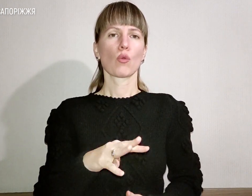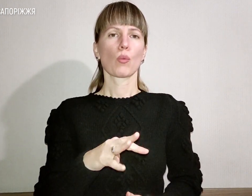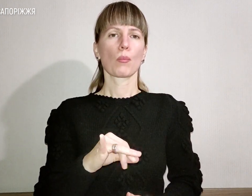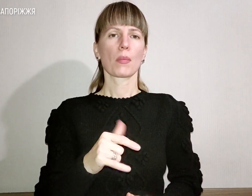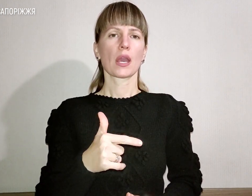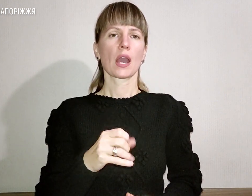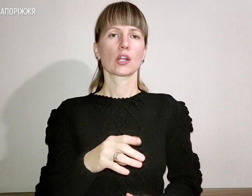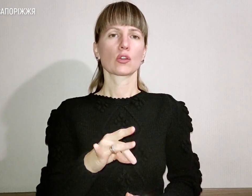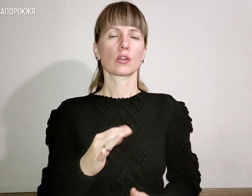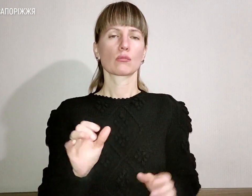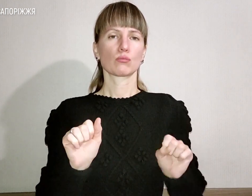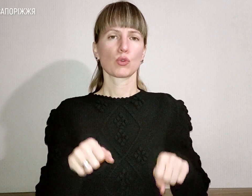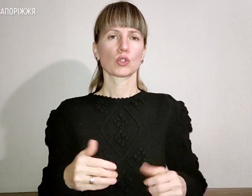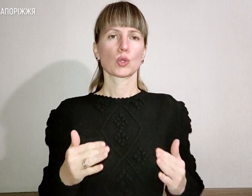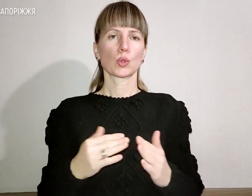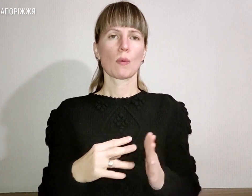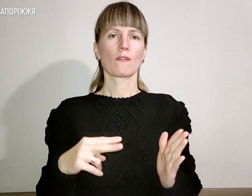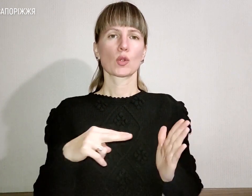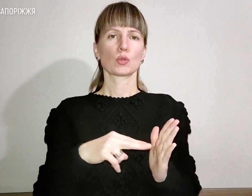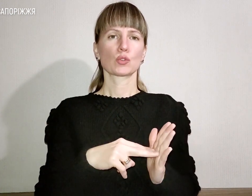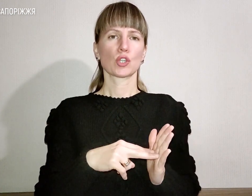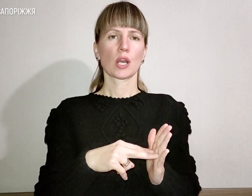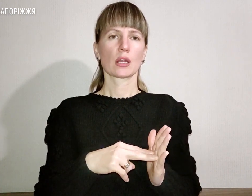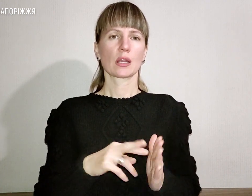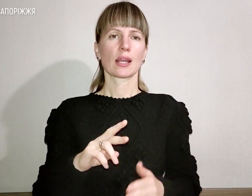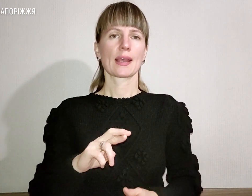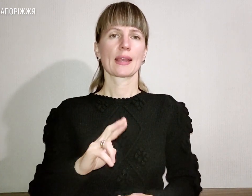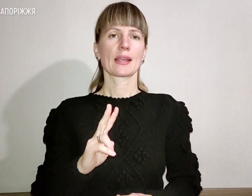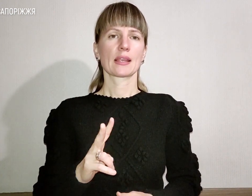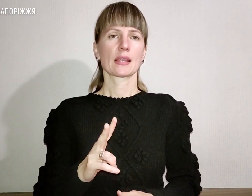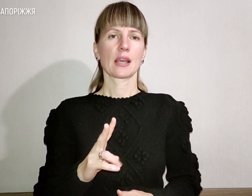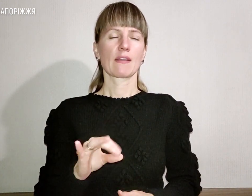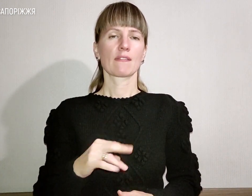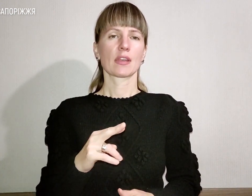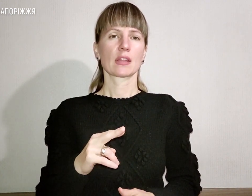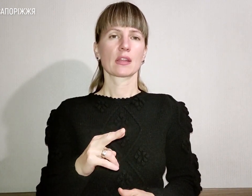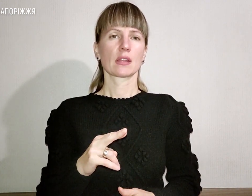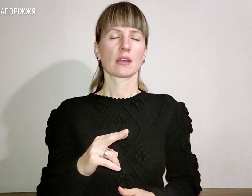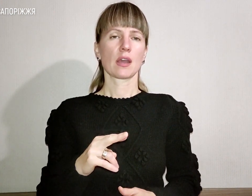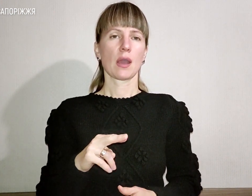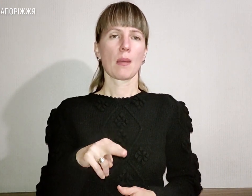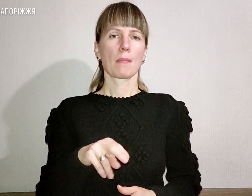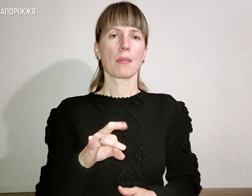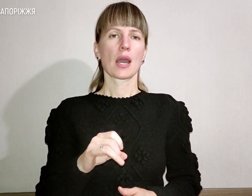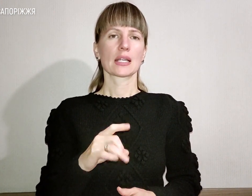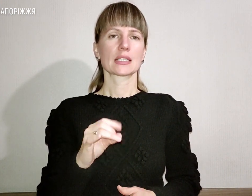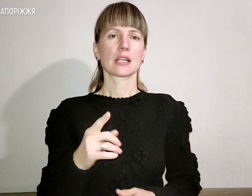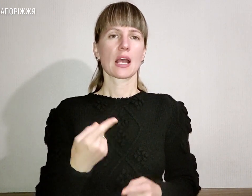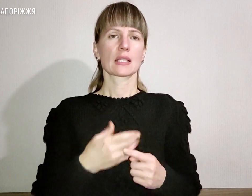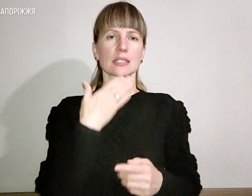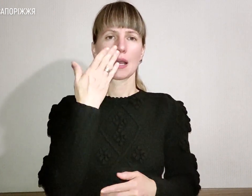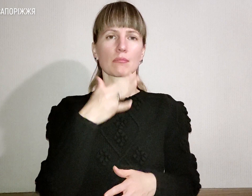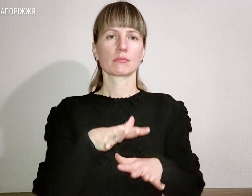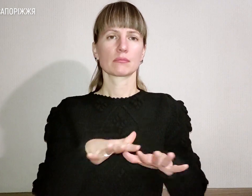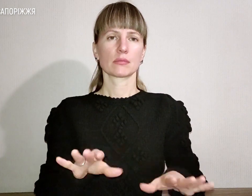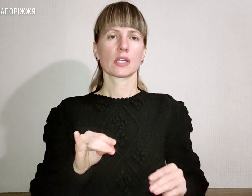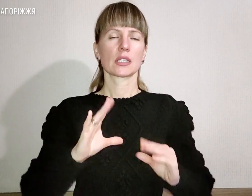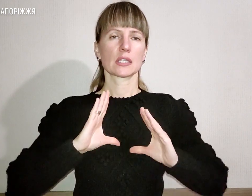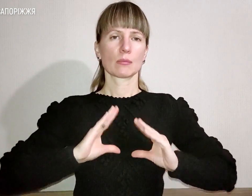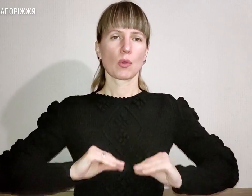вдома включати, як фумігатори від паразитів. І цей запах виділяється і заспокоює тварину.